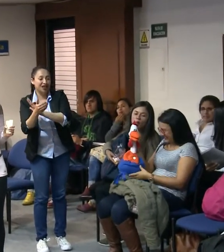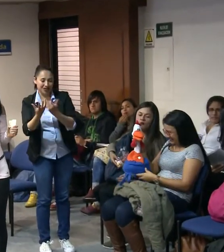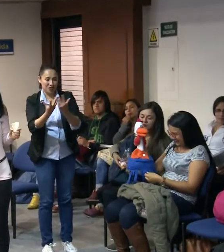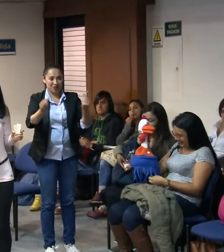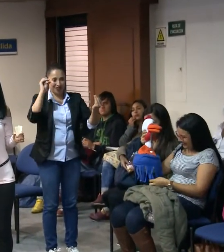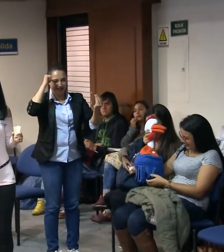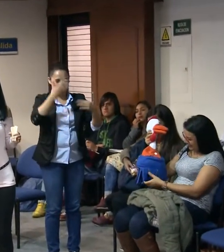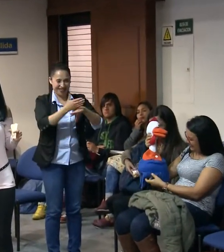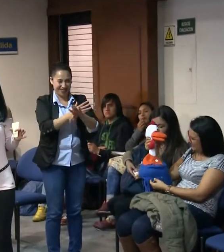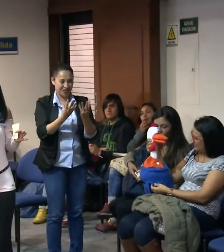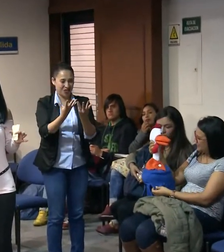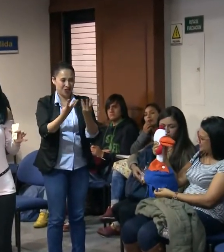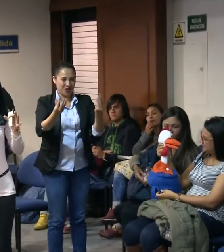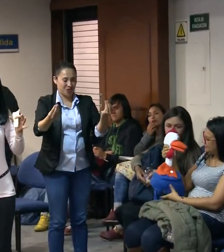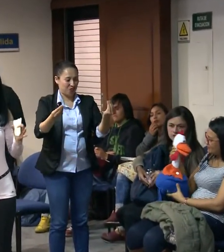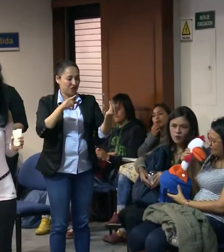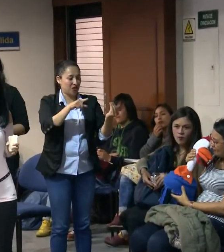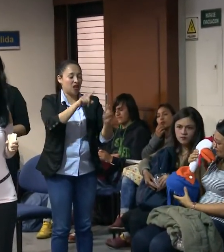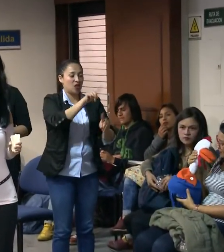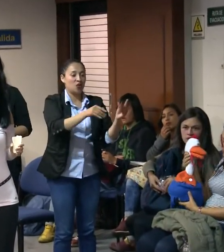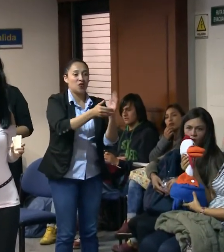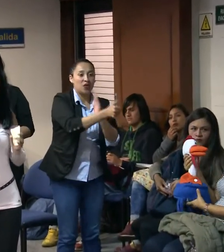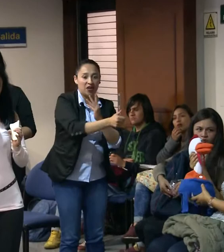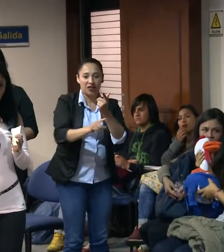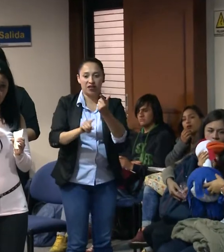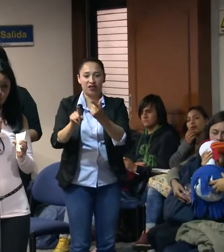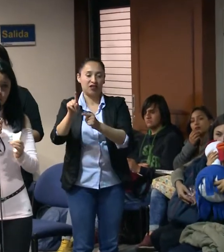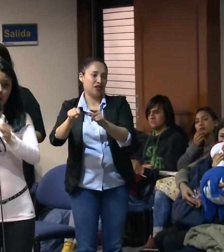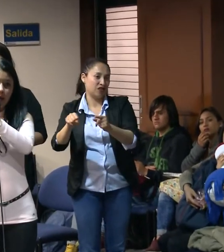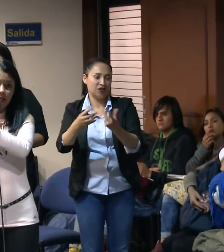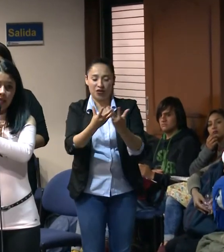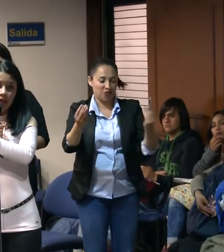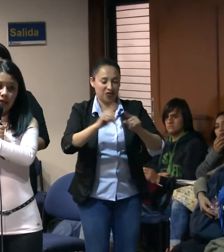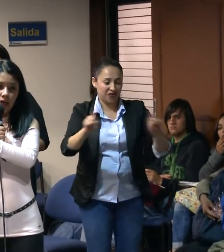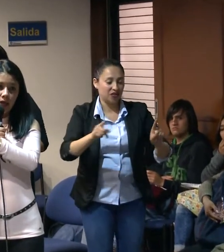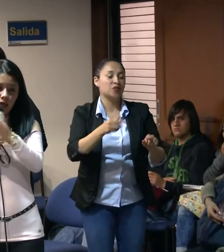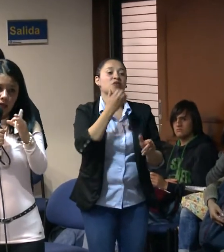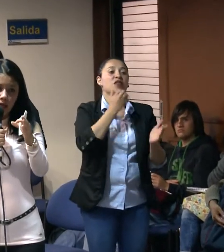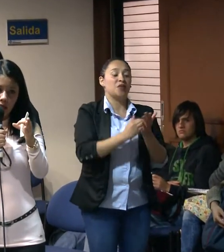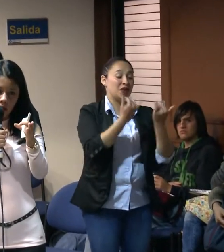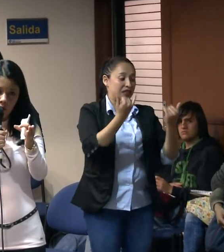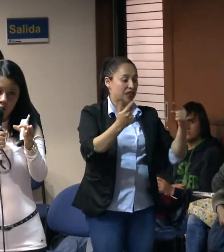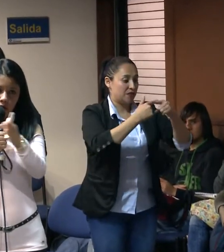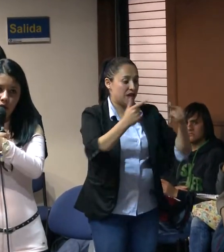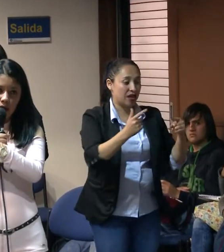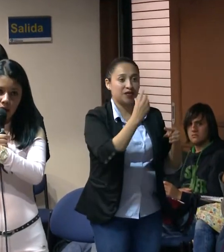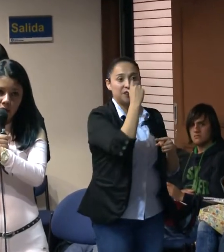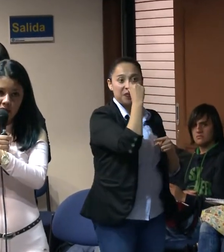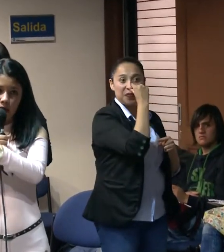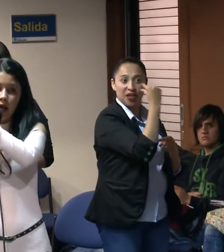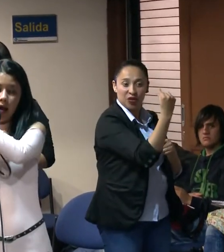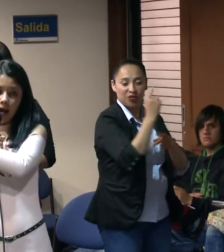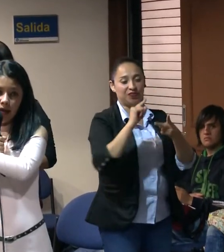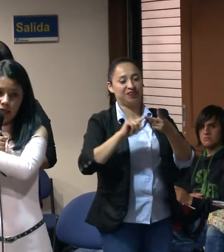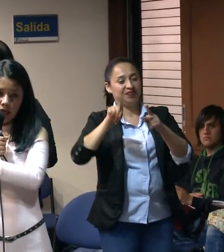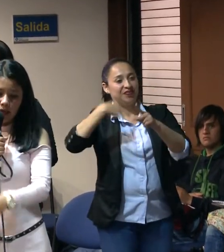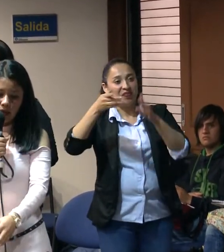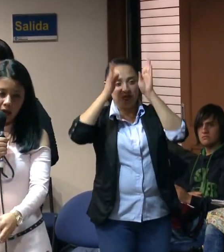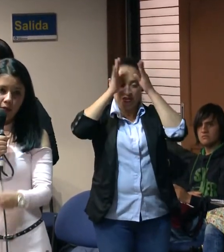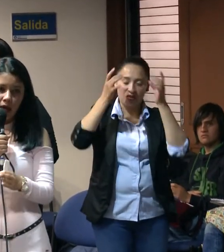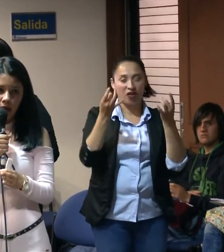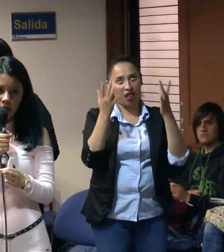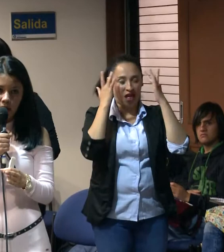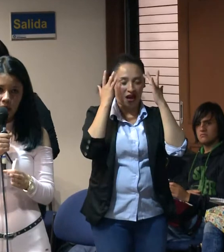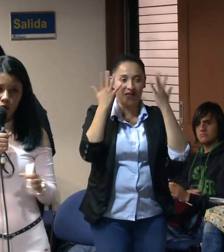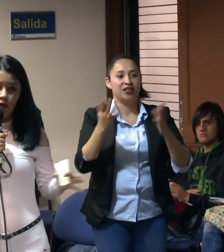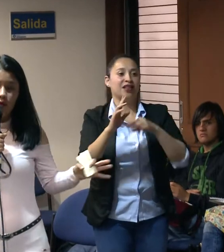nosotros realizábamos es que una semana realizábamos el cuento de Pinocho, a la siguiente a mi burro le duele la cabeza, a la siguiente